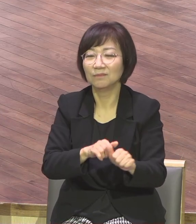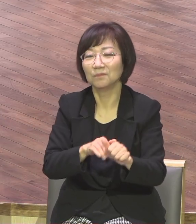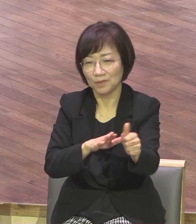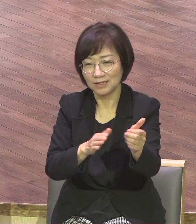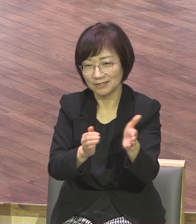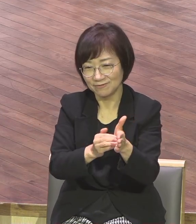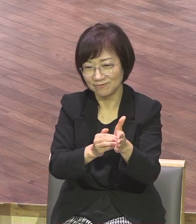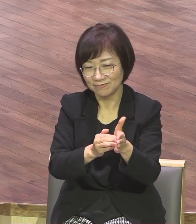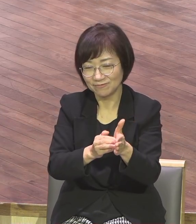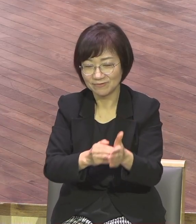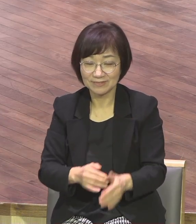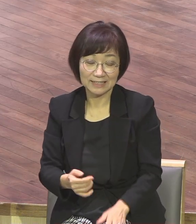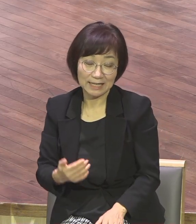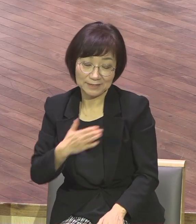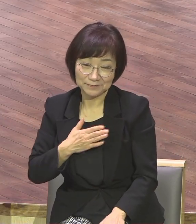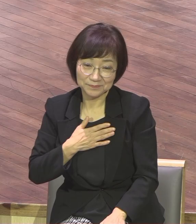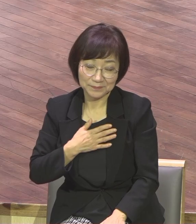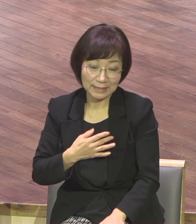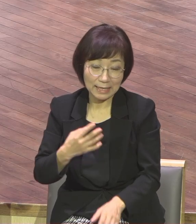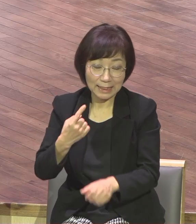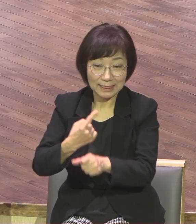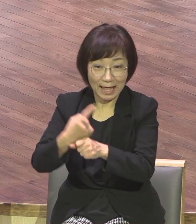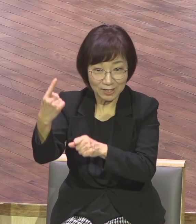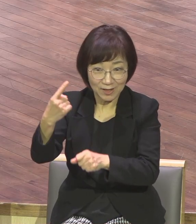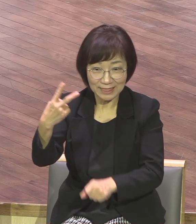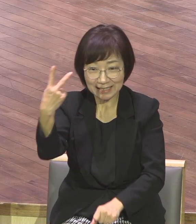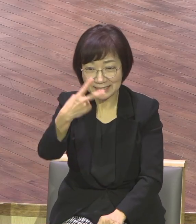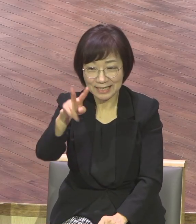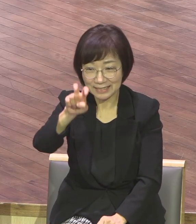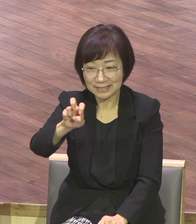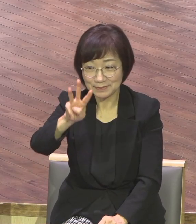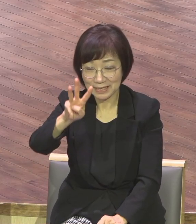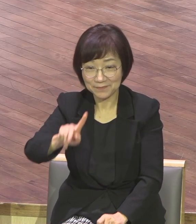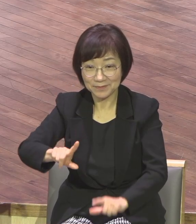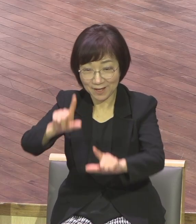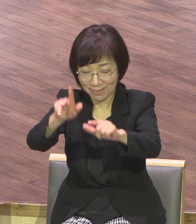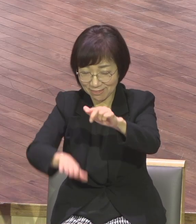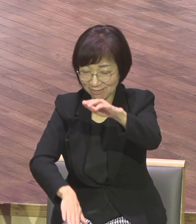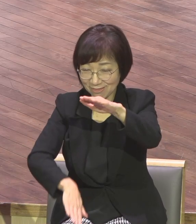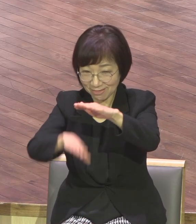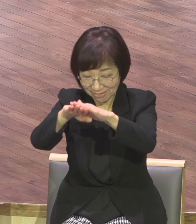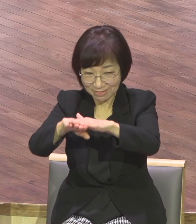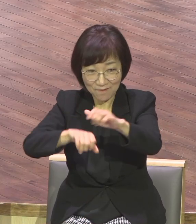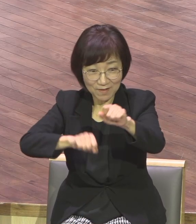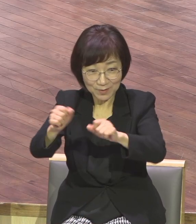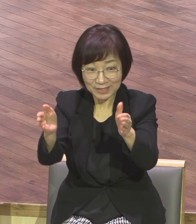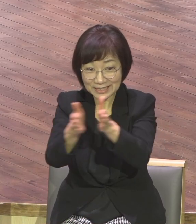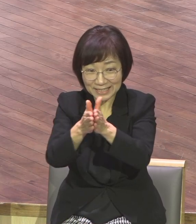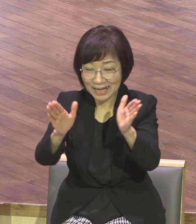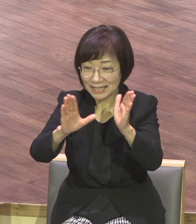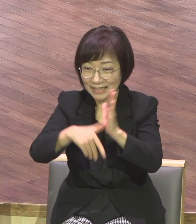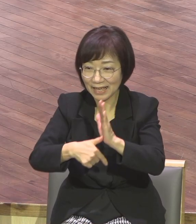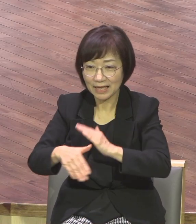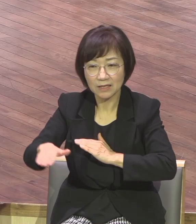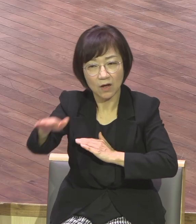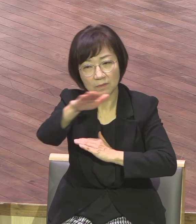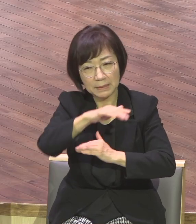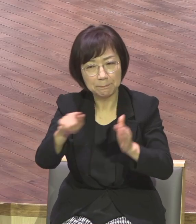저는 2023년 스타트만 운동의 승패도 우리 성도들의 영적 그릇이 어떠한가에 달려있어요. 그릇이